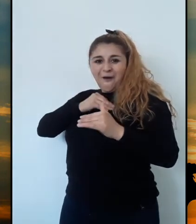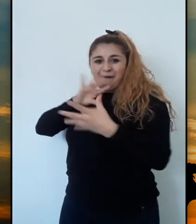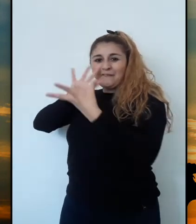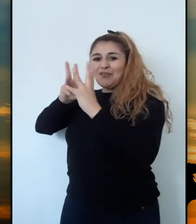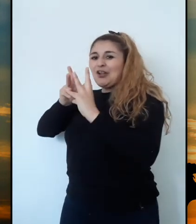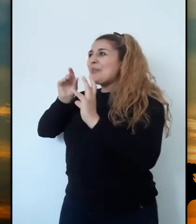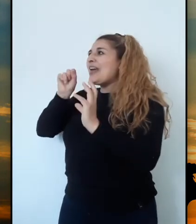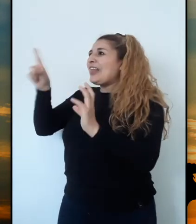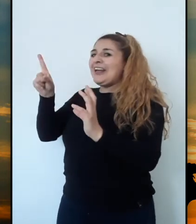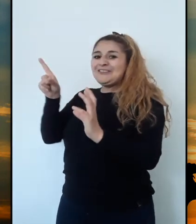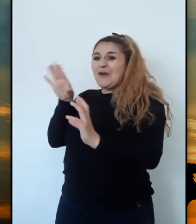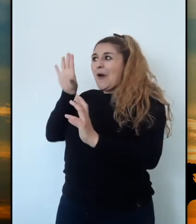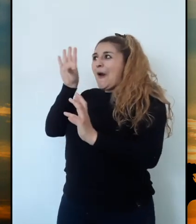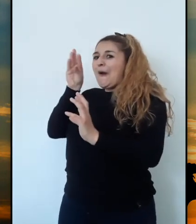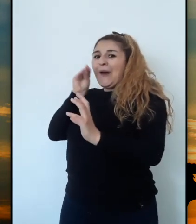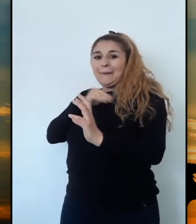nosotros.